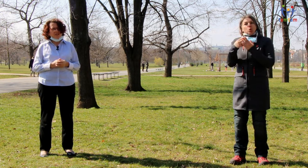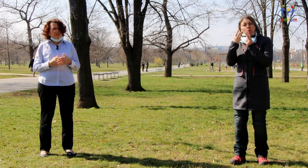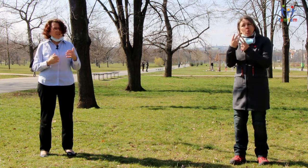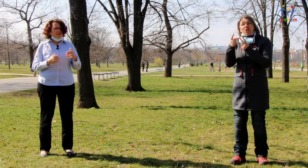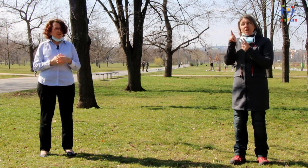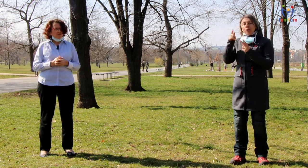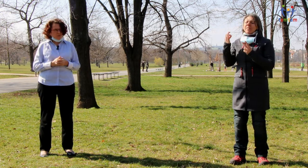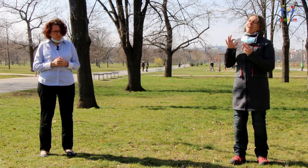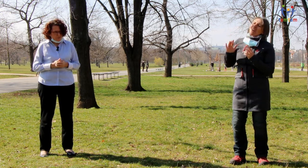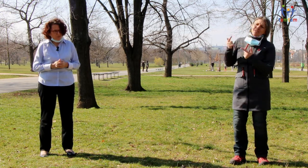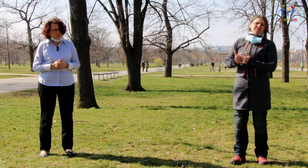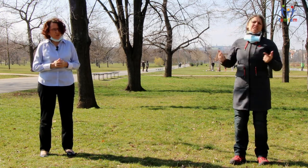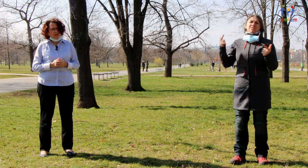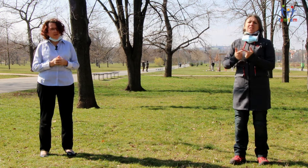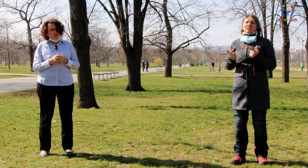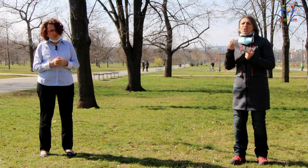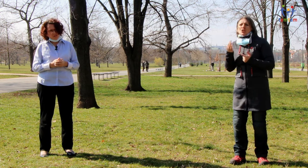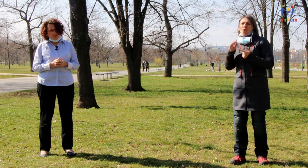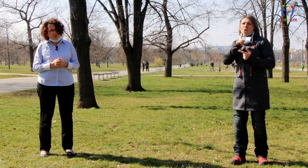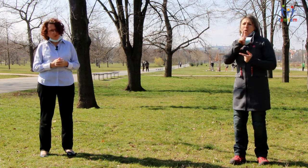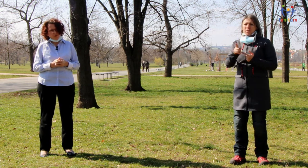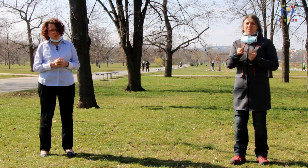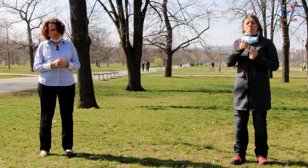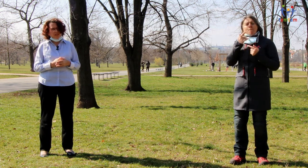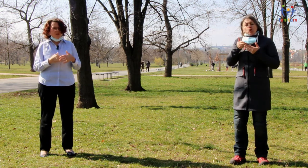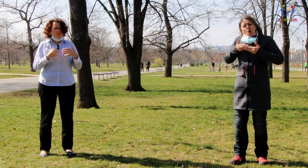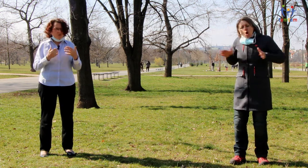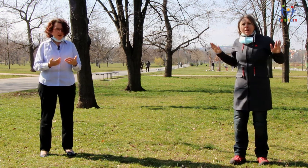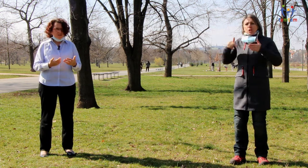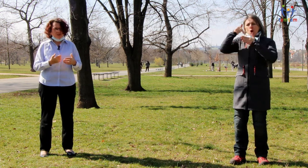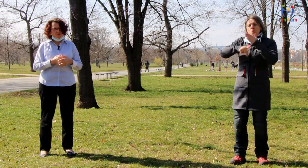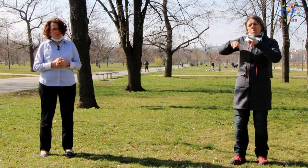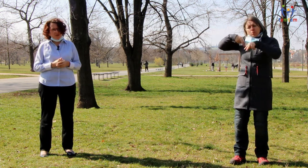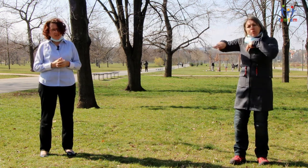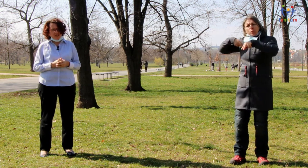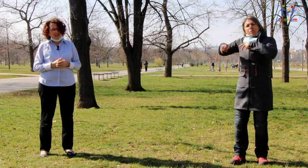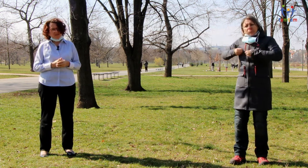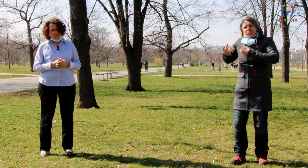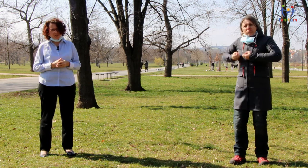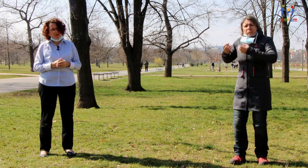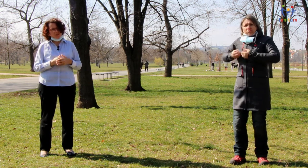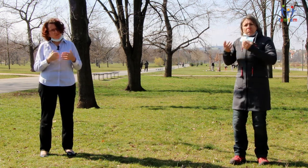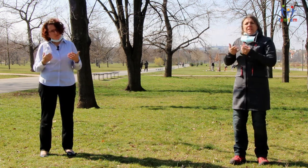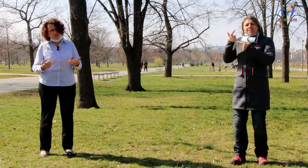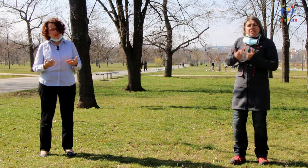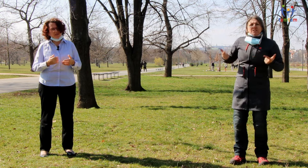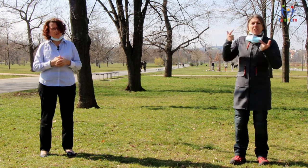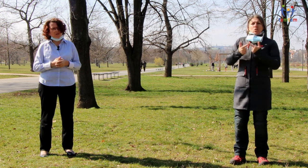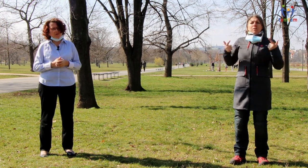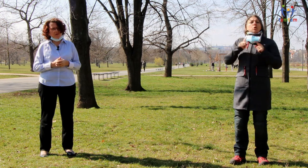určitě hodně s dětmi o tom mluvit, pomáhat si různými materiály, vysvětlovat, jak věrová